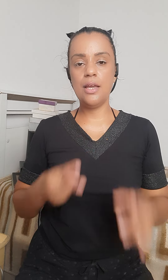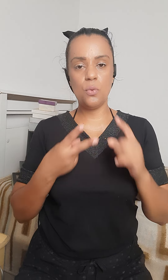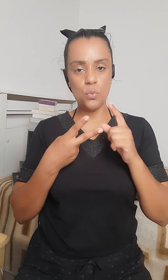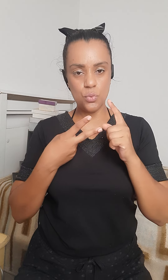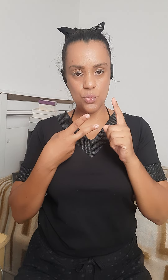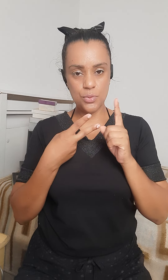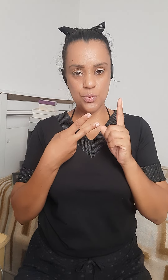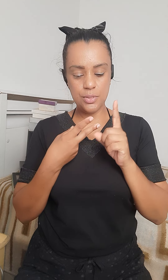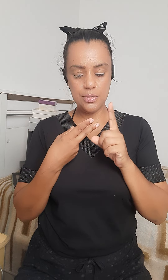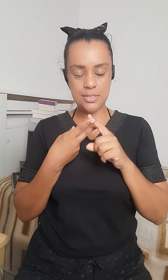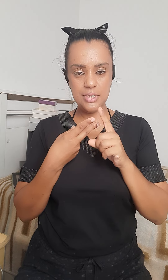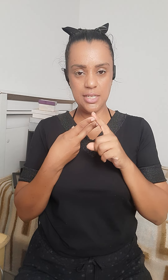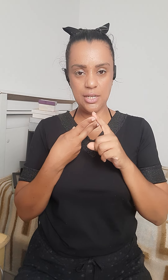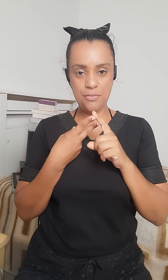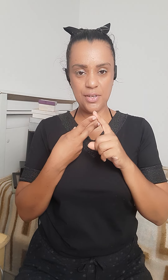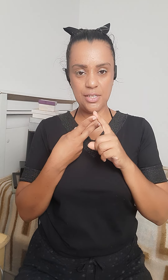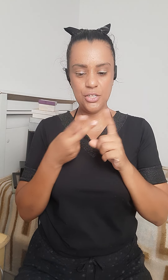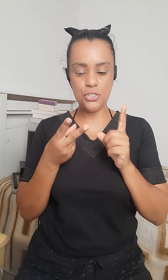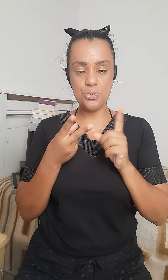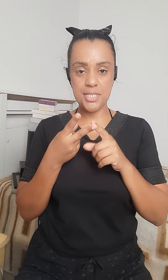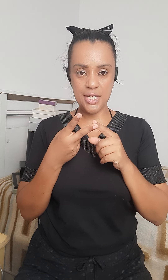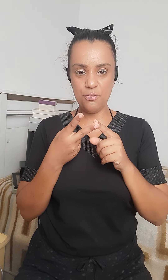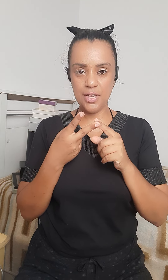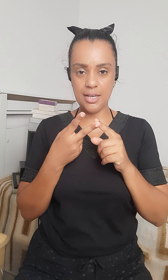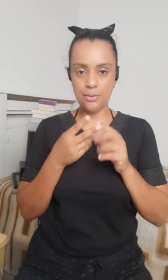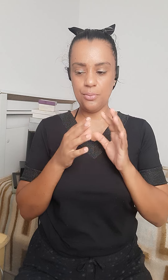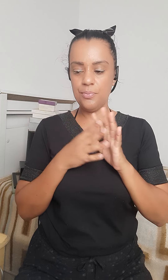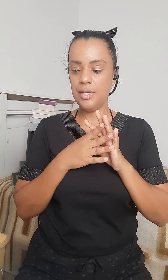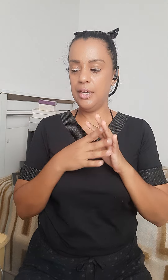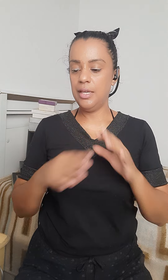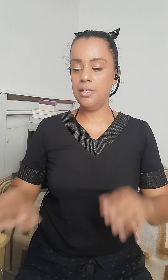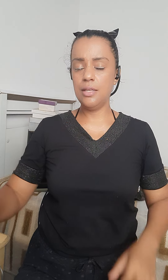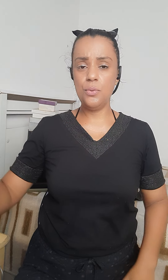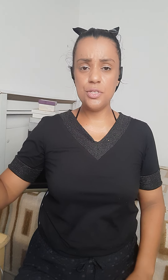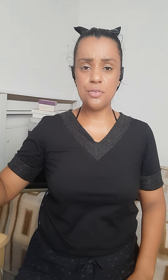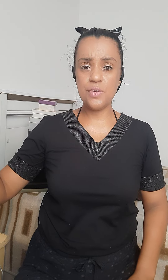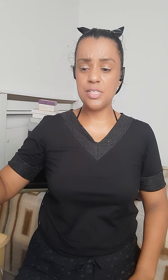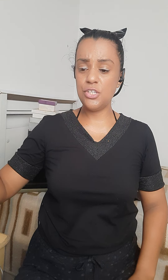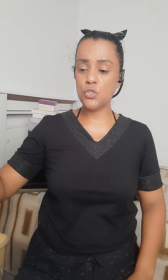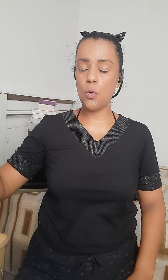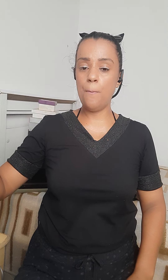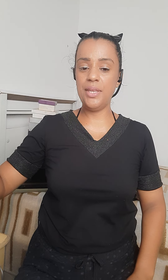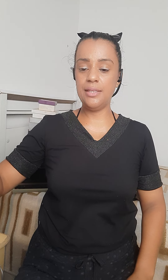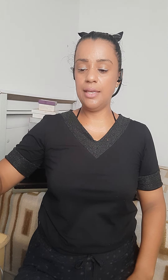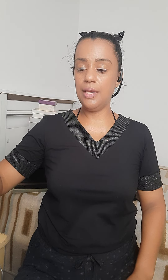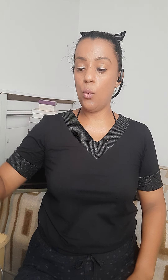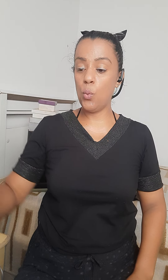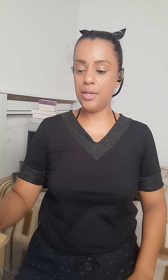o significante e o significado. Então, isso faz a gente compreender o quê?